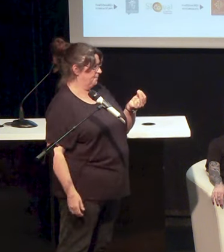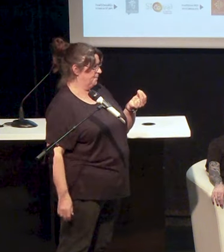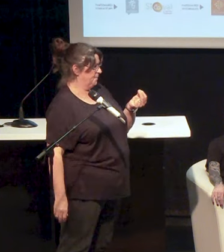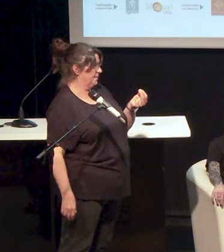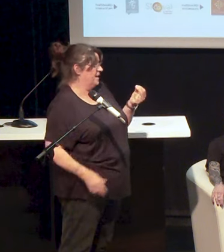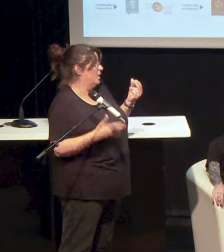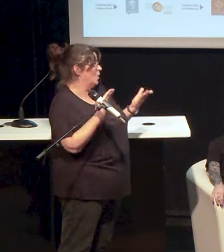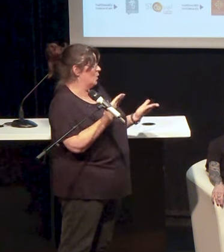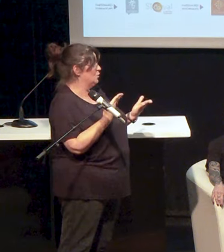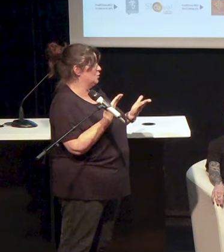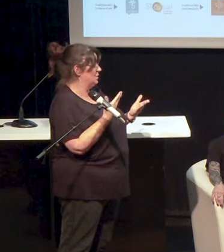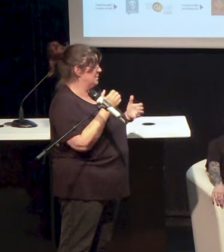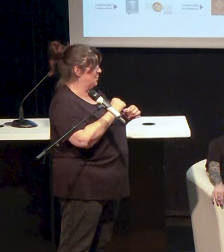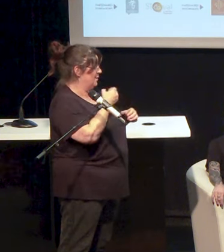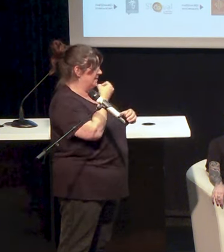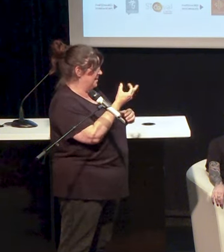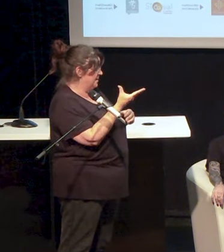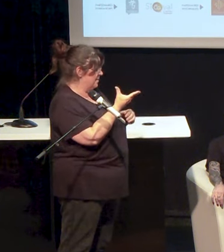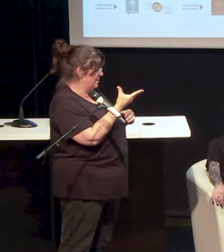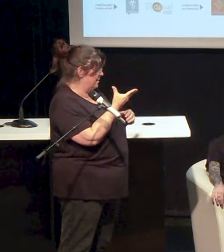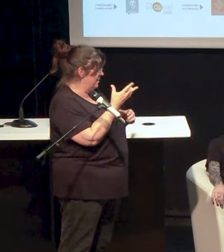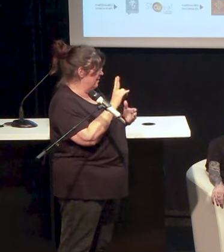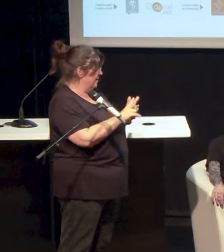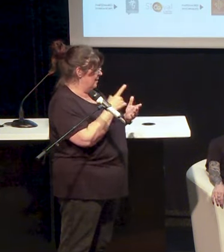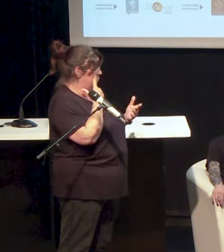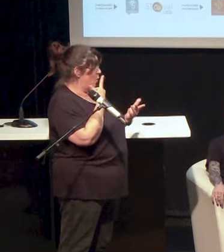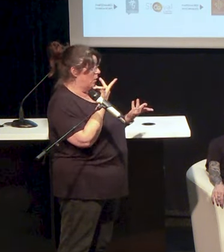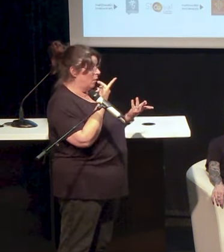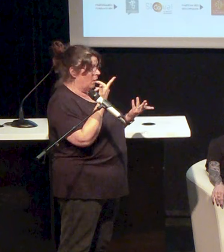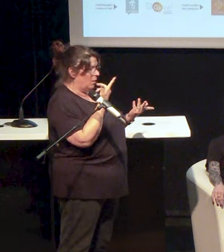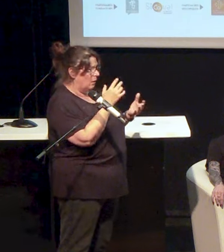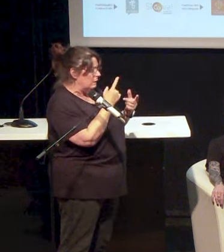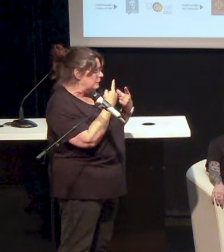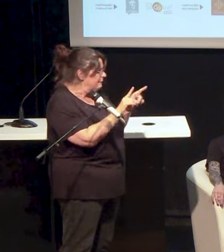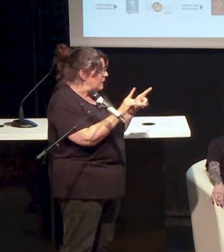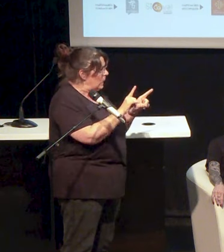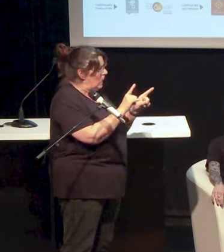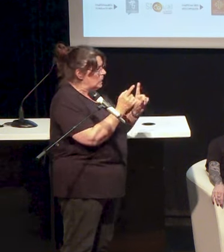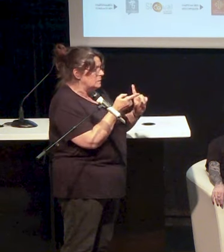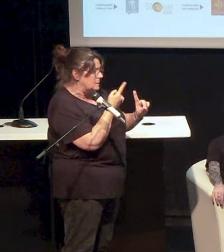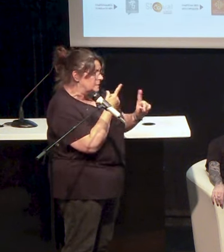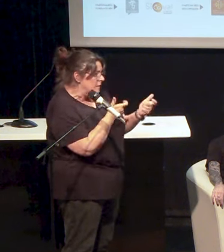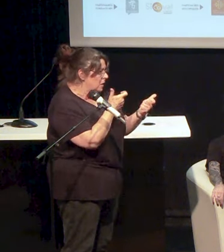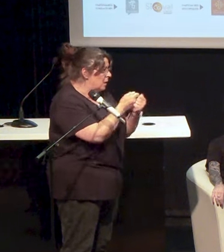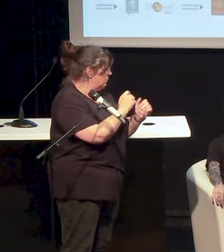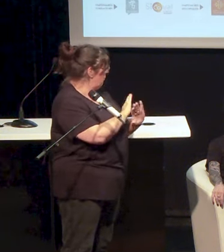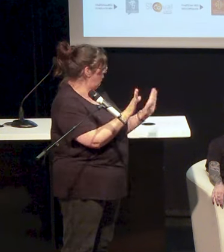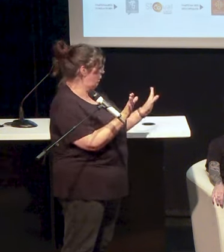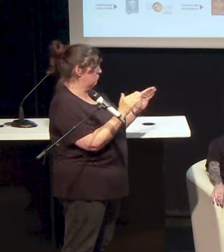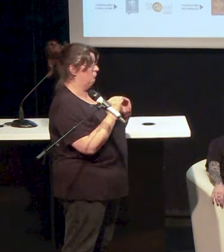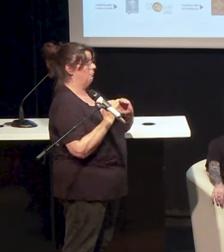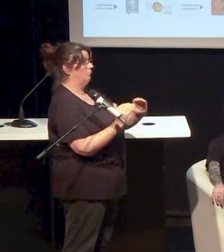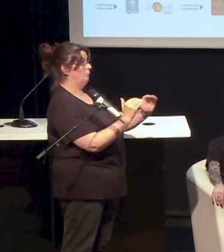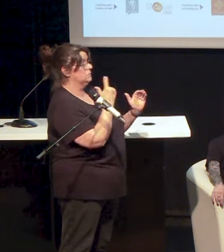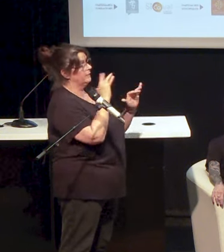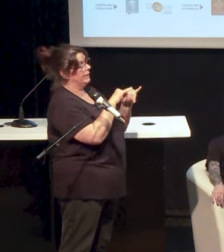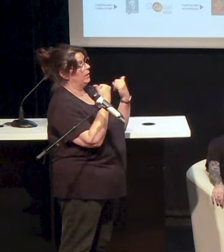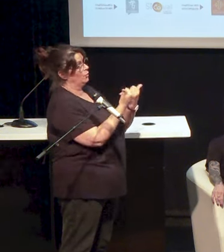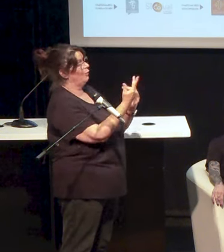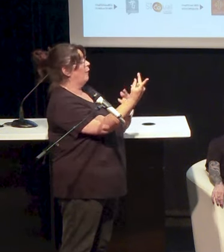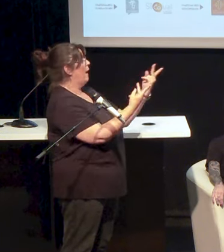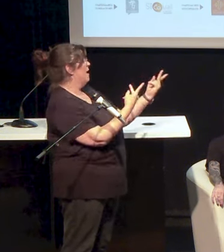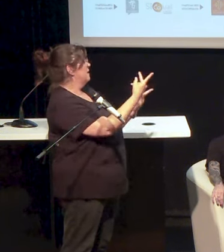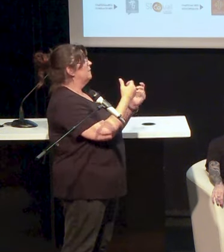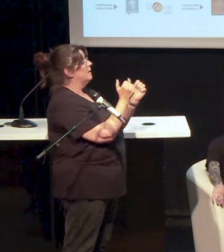c'est qu'aujourd'hui, pour moi, je ne fais pas de différence. Donc, on fait des réunions, ils arrivent avec leurs